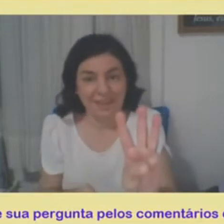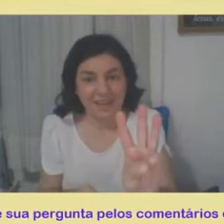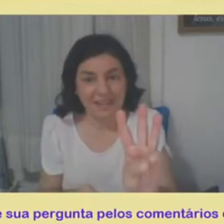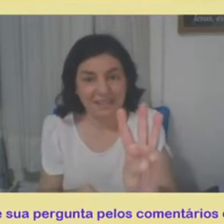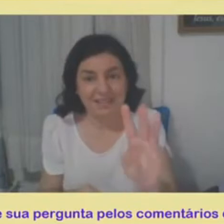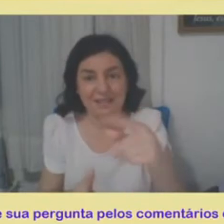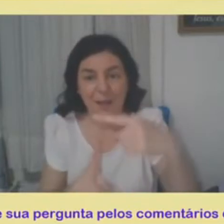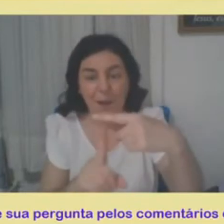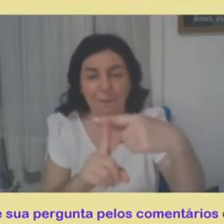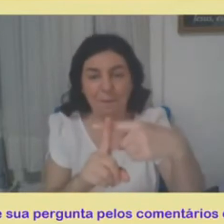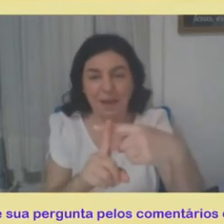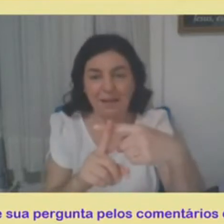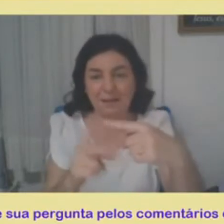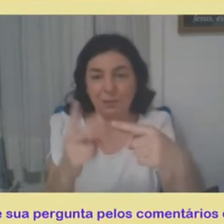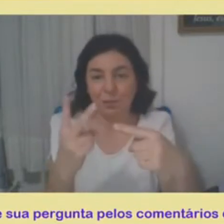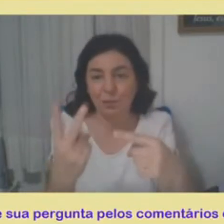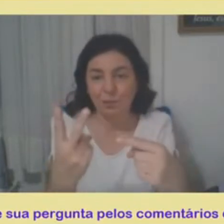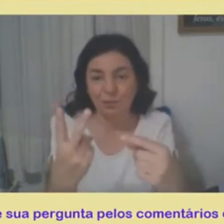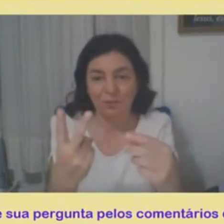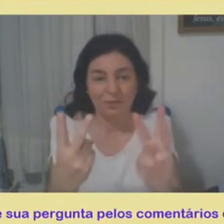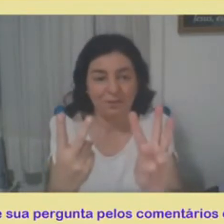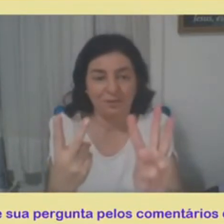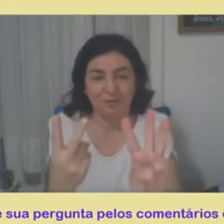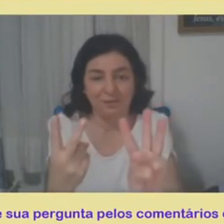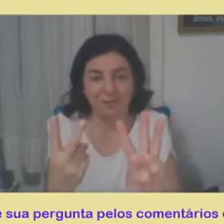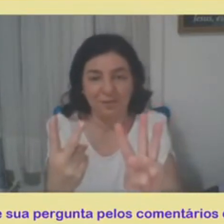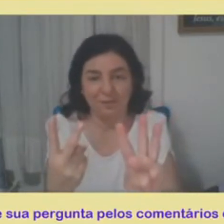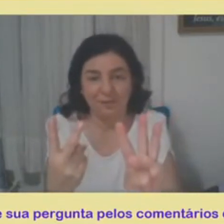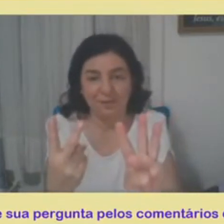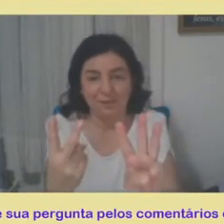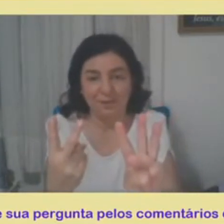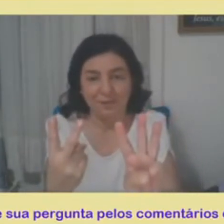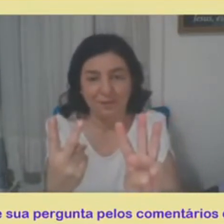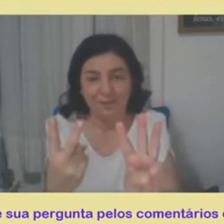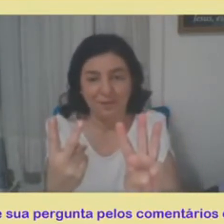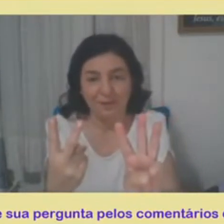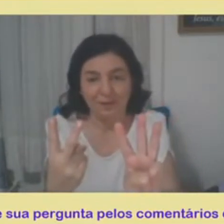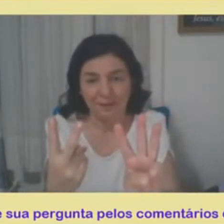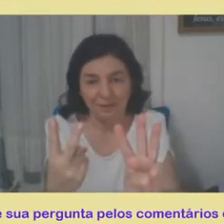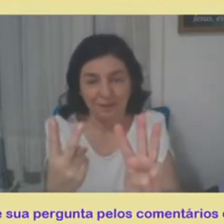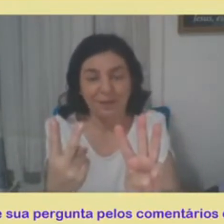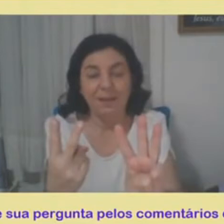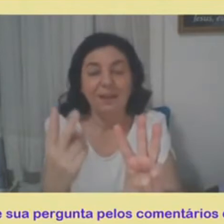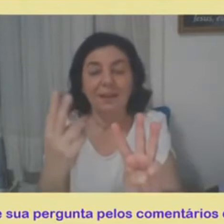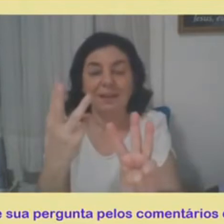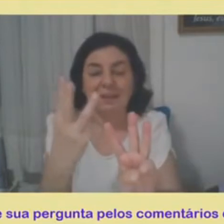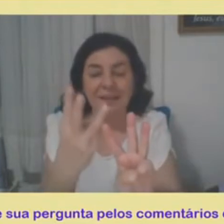Um outro exemplo, olha só. 3 mais 2.